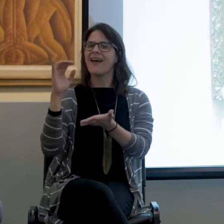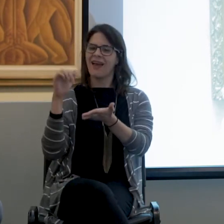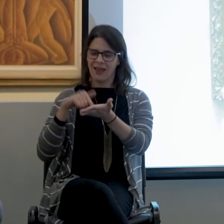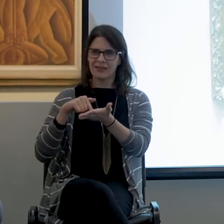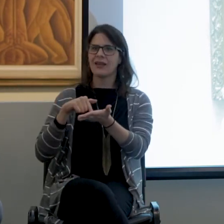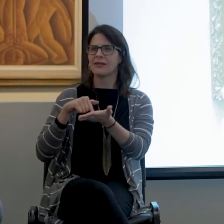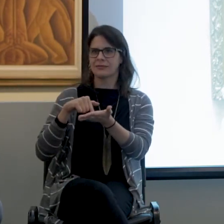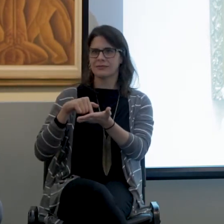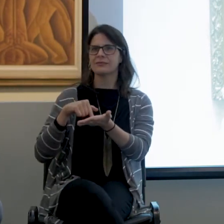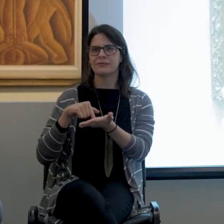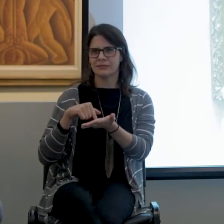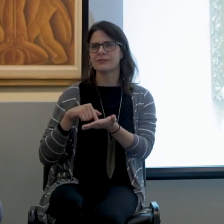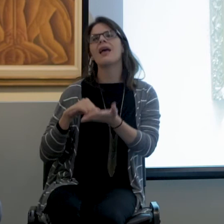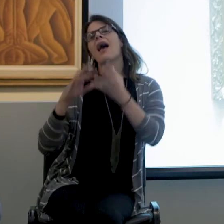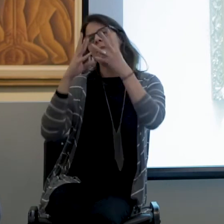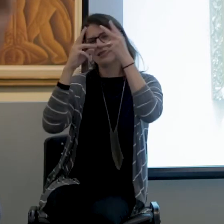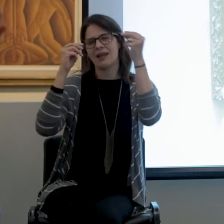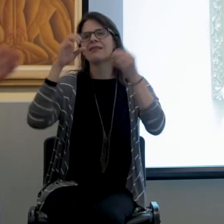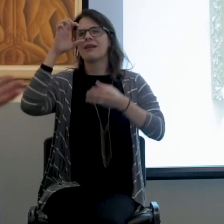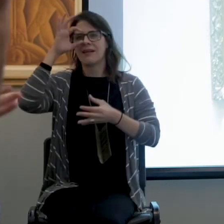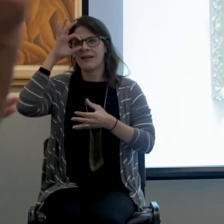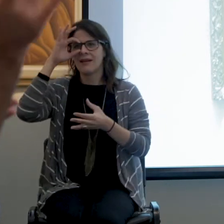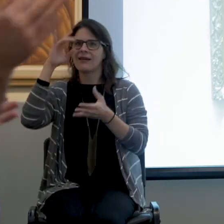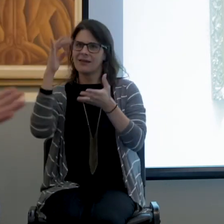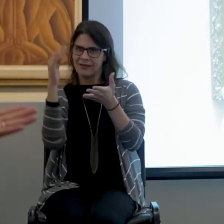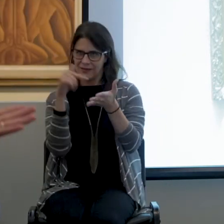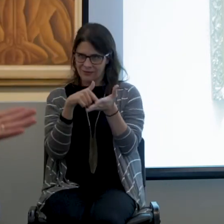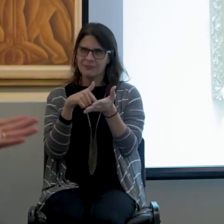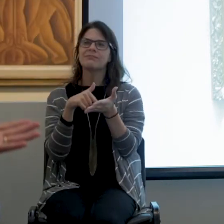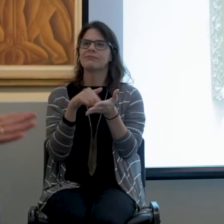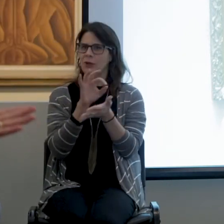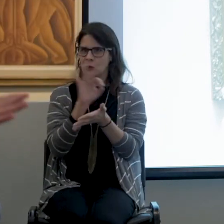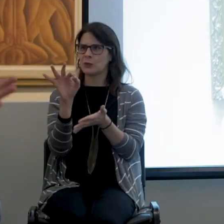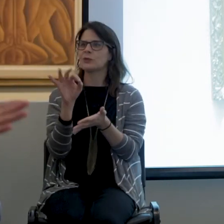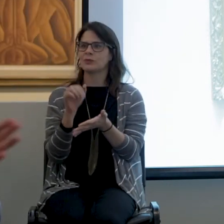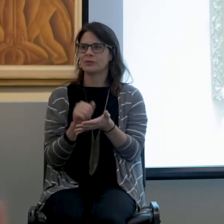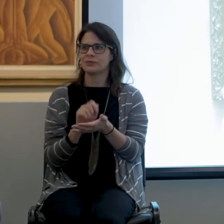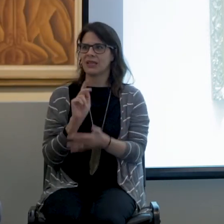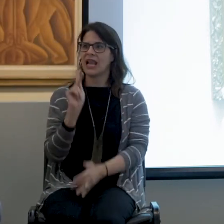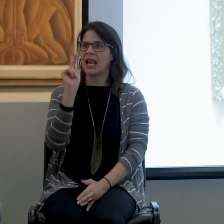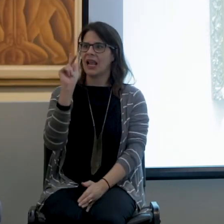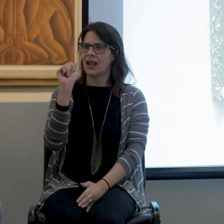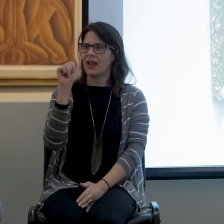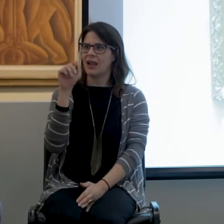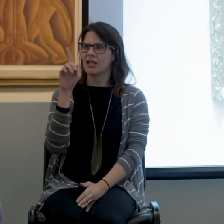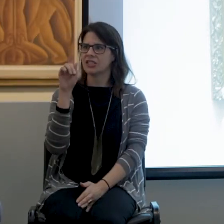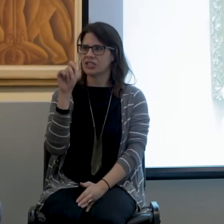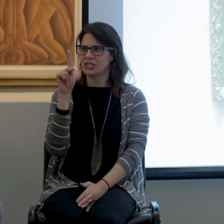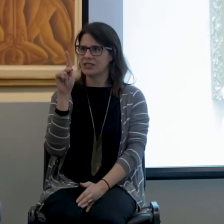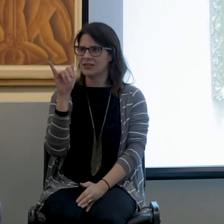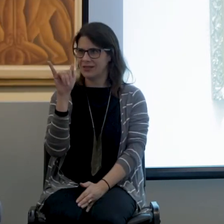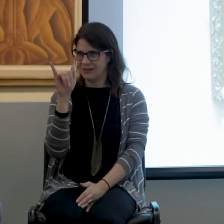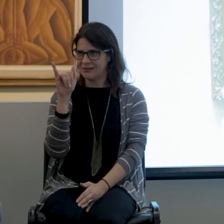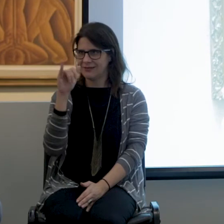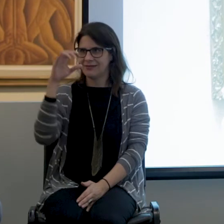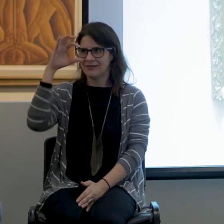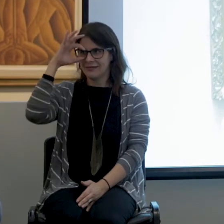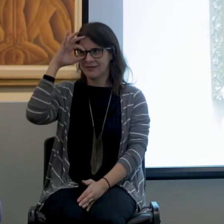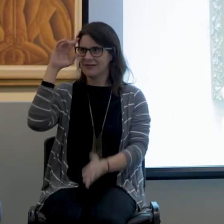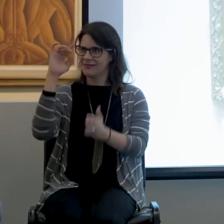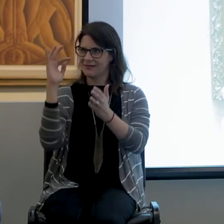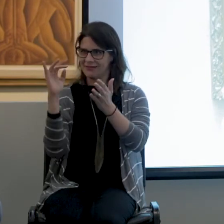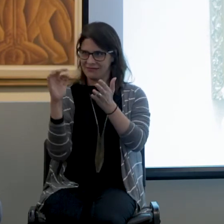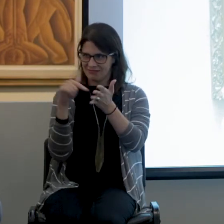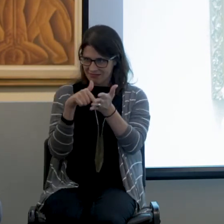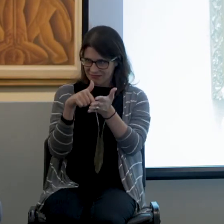críticos, dentro de um processo no qual todas essas questões que eu estou falando aqui, modernidade,